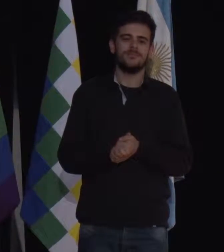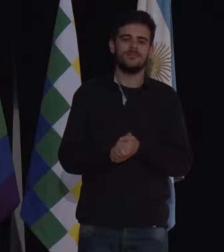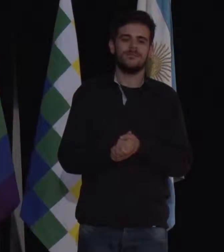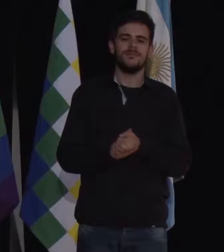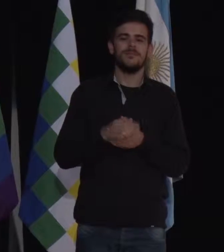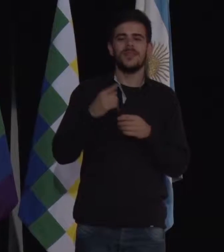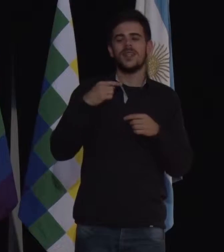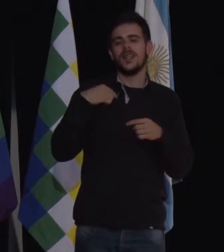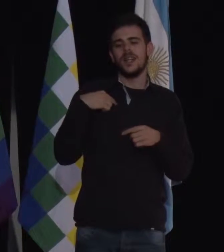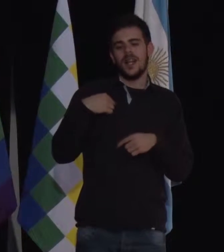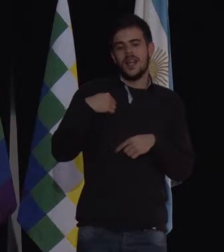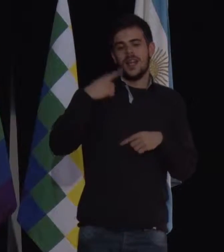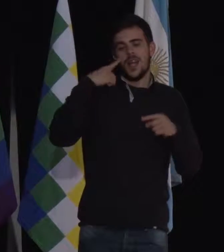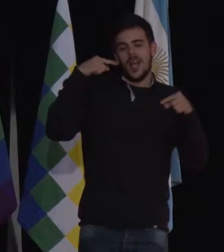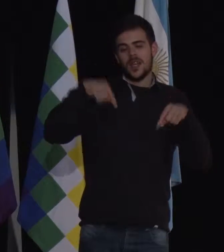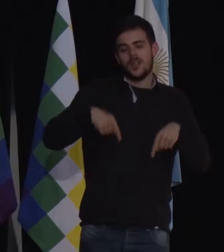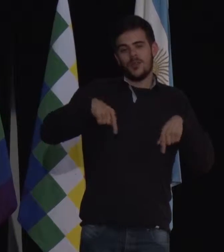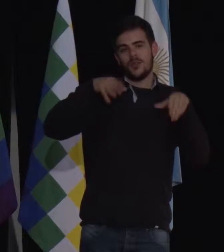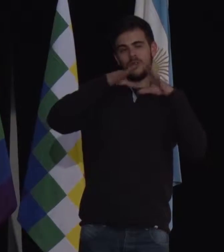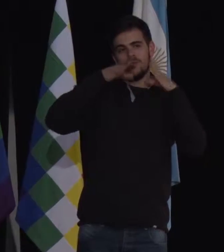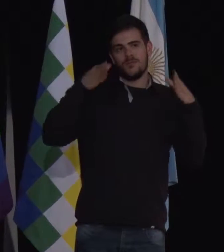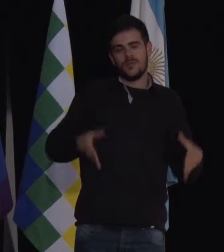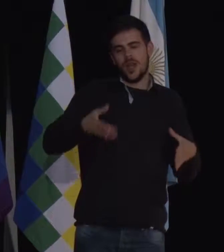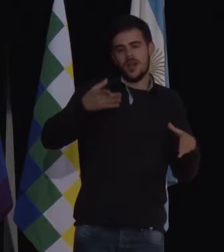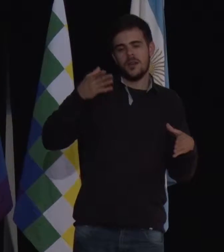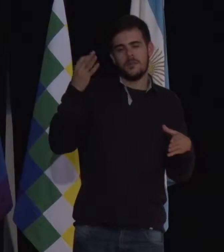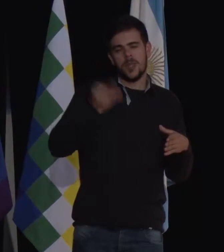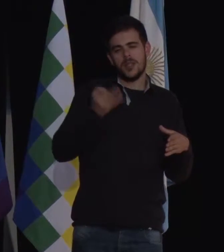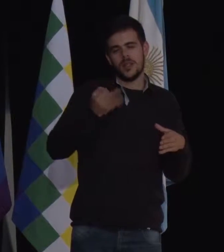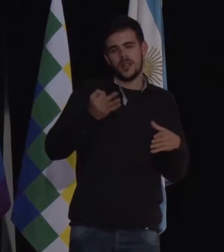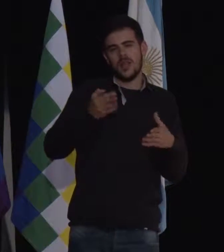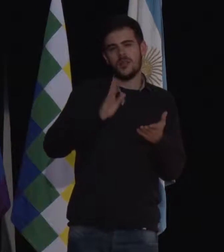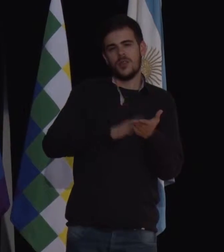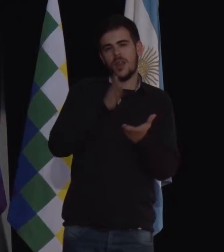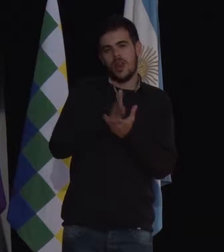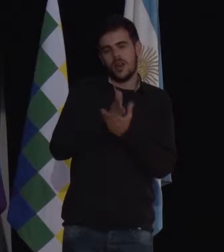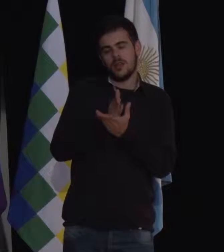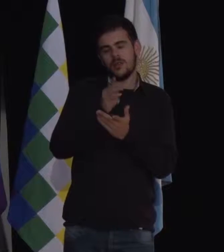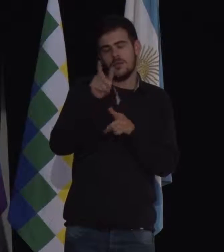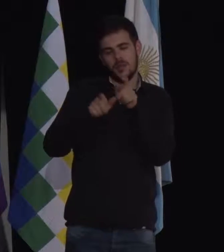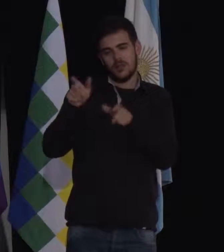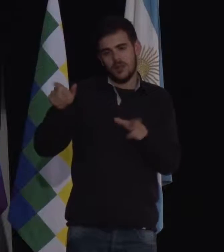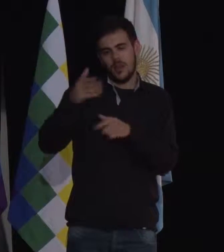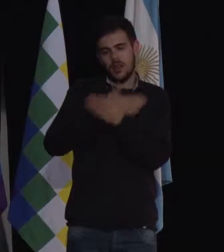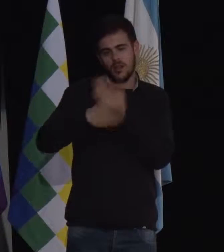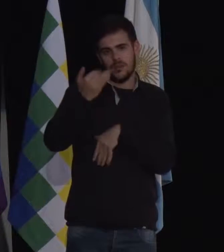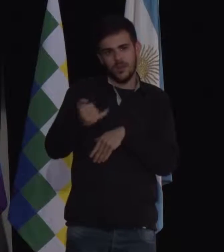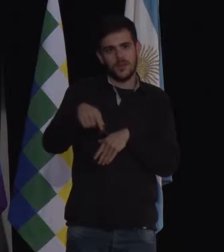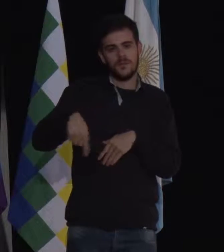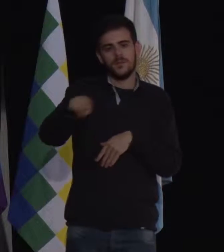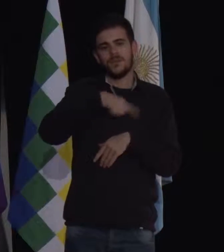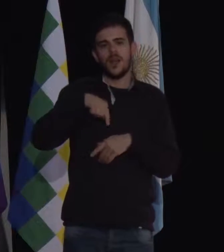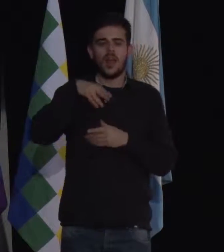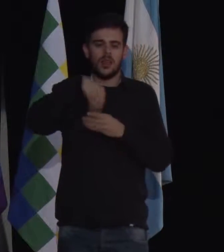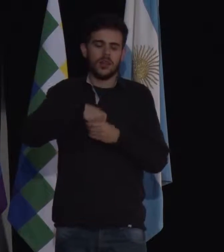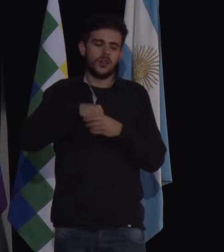El Instituto de Especializado en Derechos de Personas con Discapacidad del Colegio de Abogados de Rosario viene